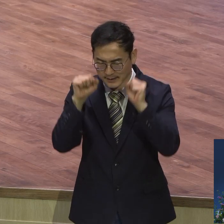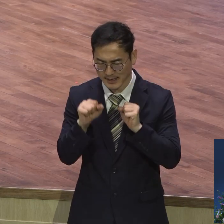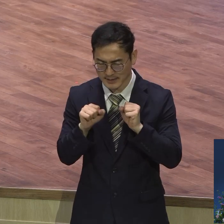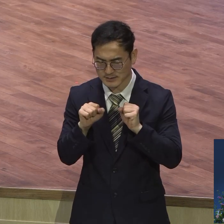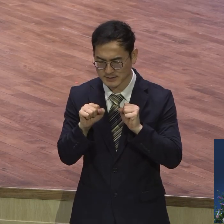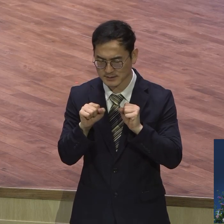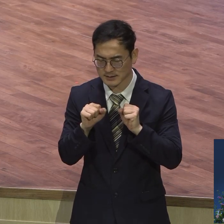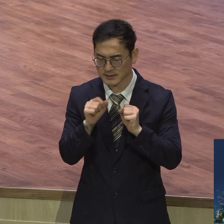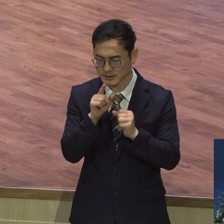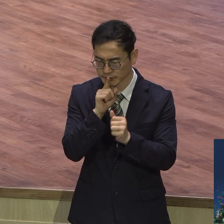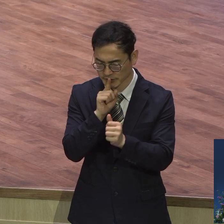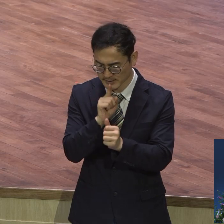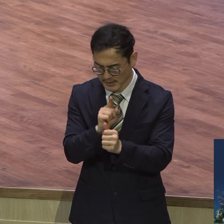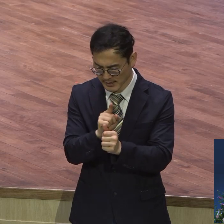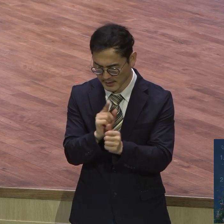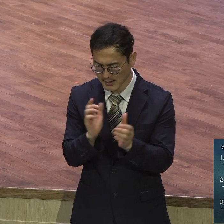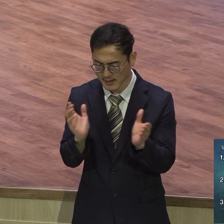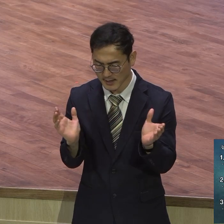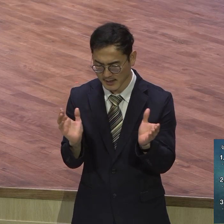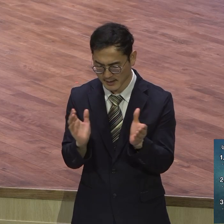아멘